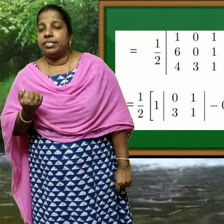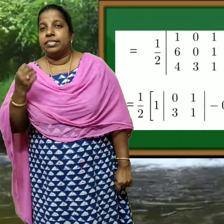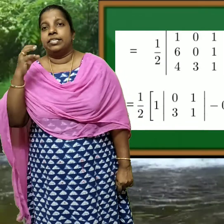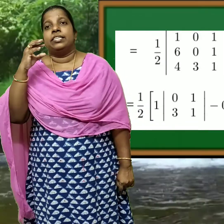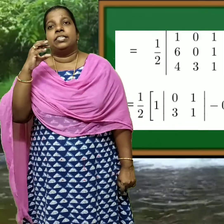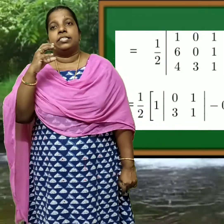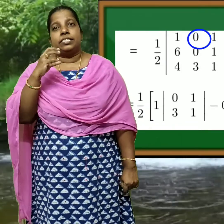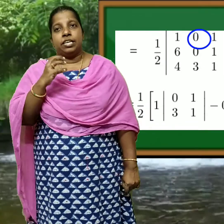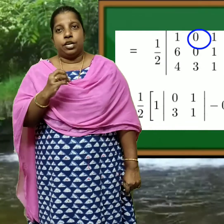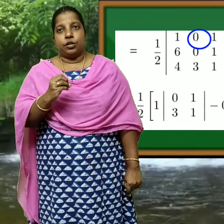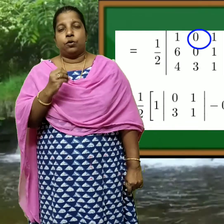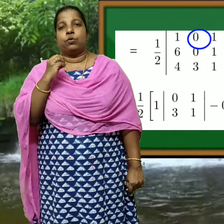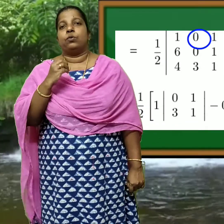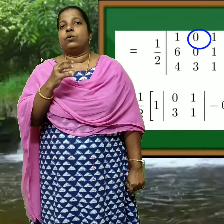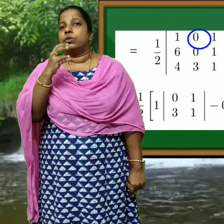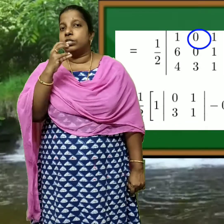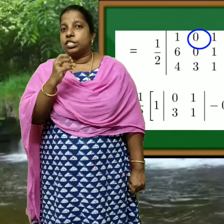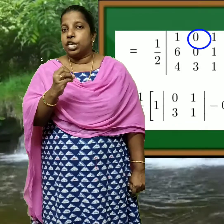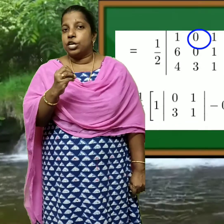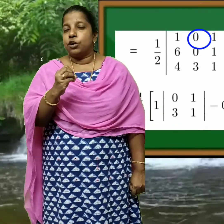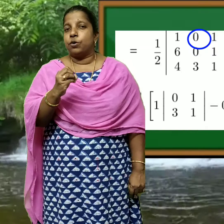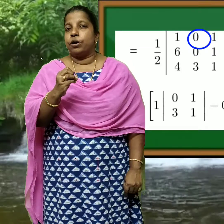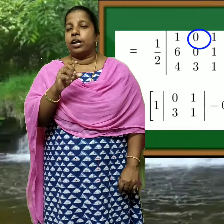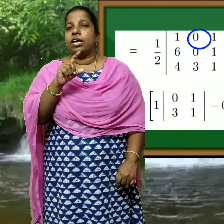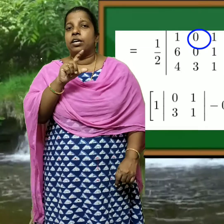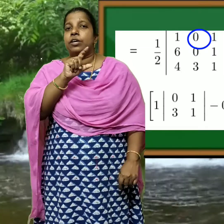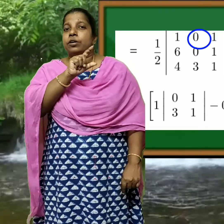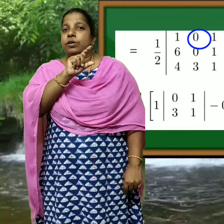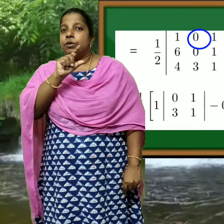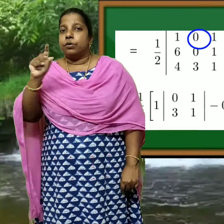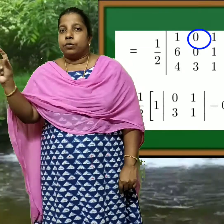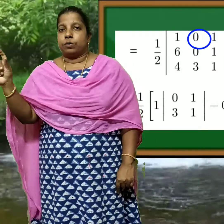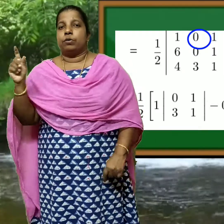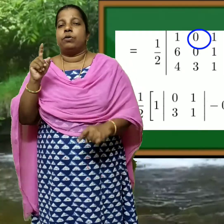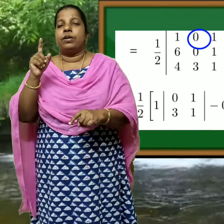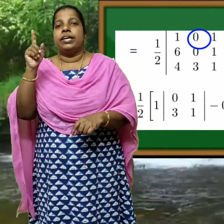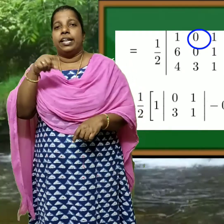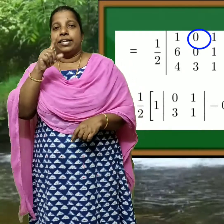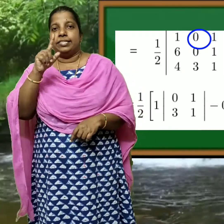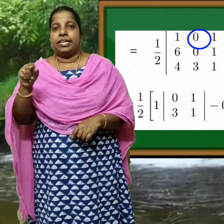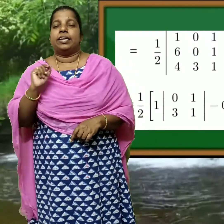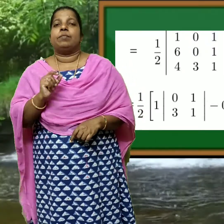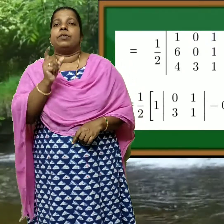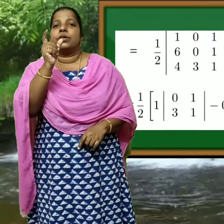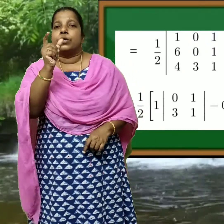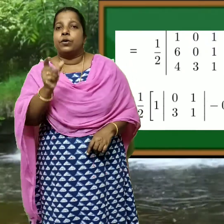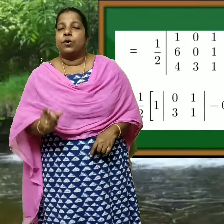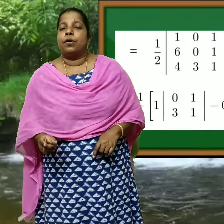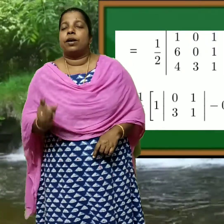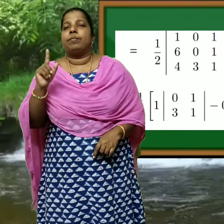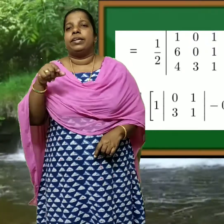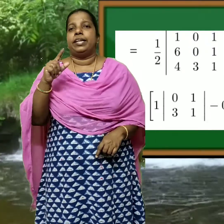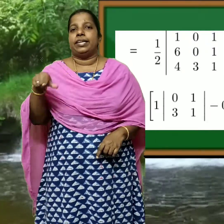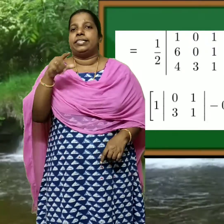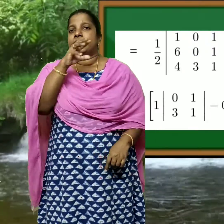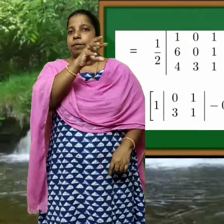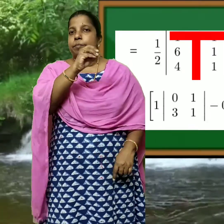നമ്പർ ഏതാണ്? 0. 0 ഉള്ള റോ ഡിലീറ്റ് ചെയ്യണം, കോളം